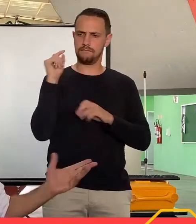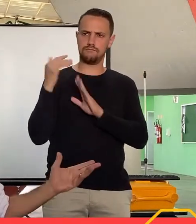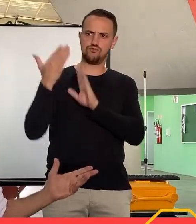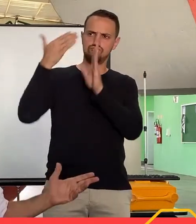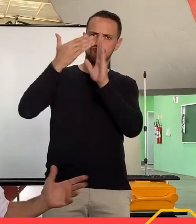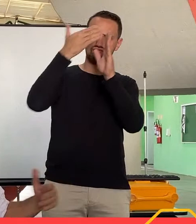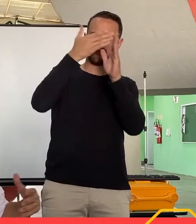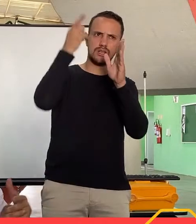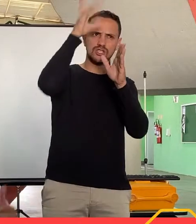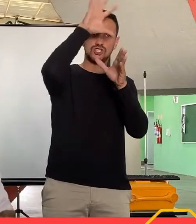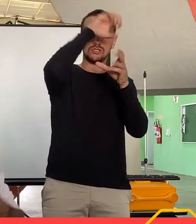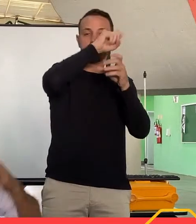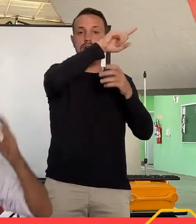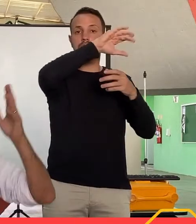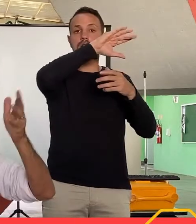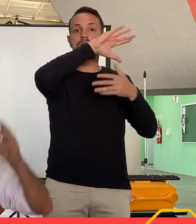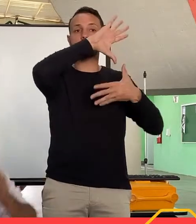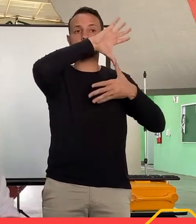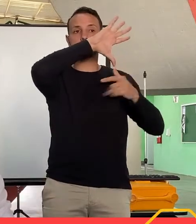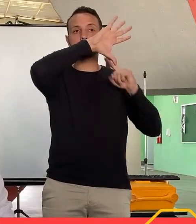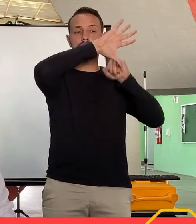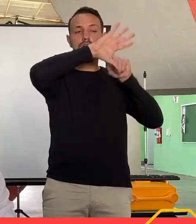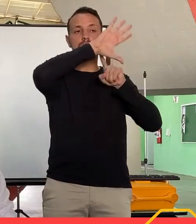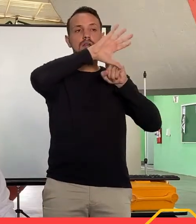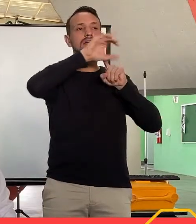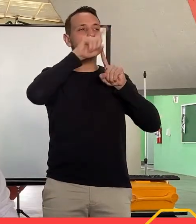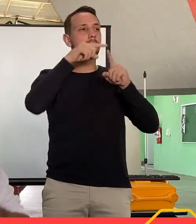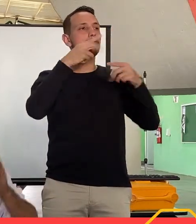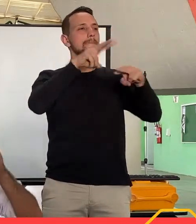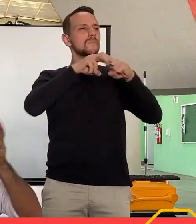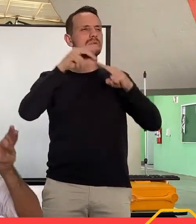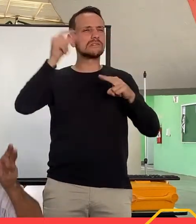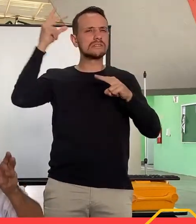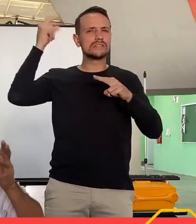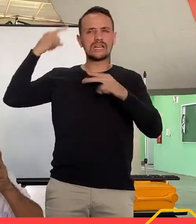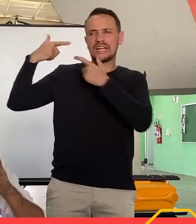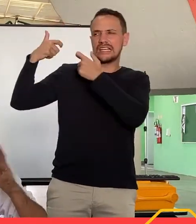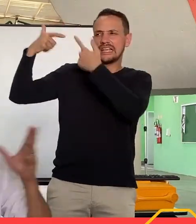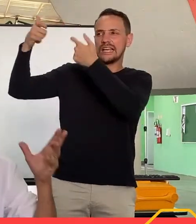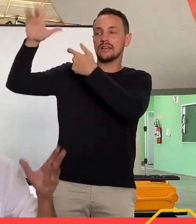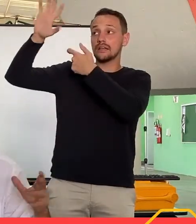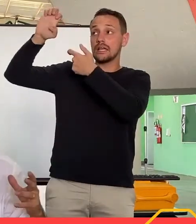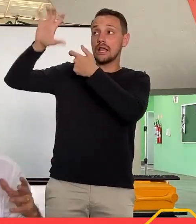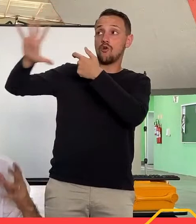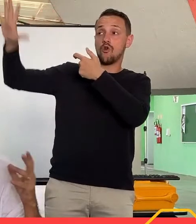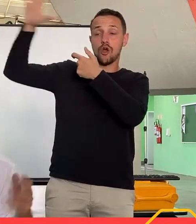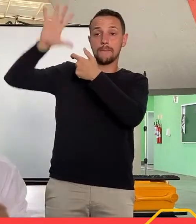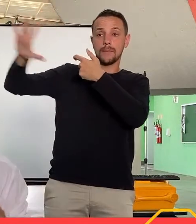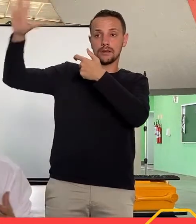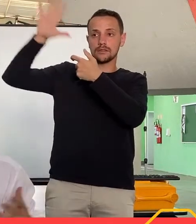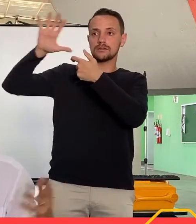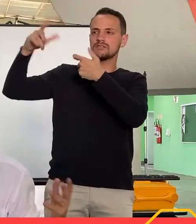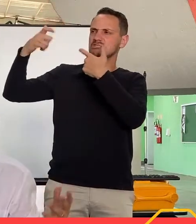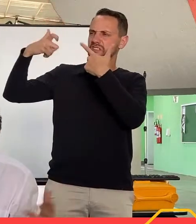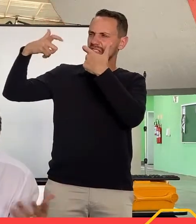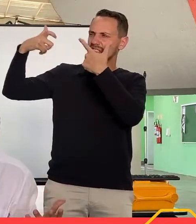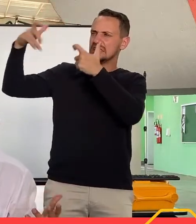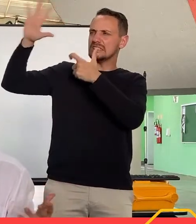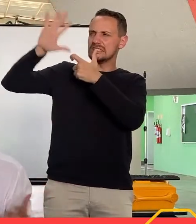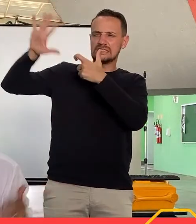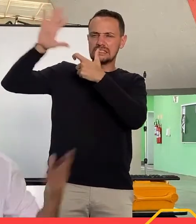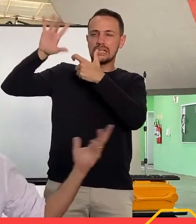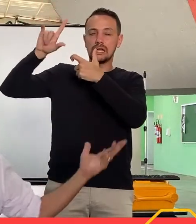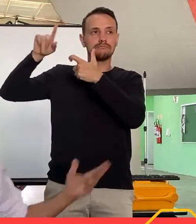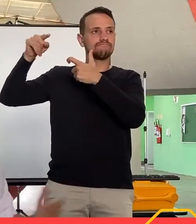estadunidense já é, né, fruto dos conflitos europeus, em que aquelas pessoas, né, vão